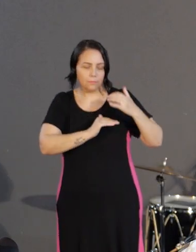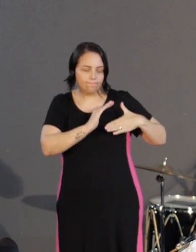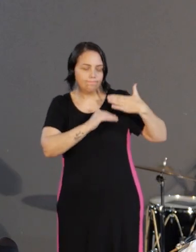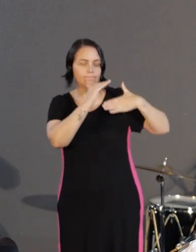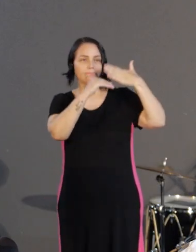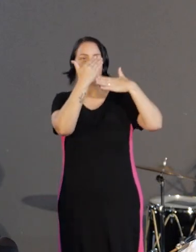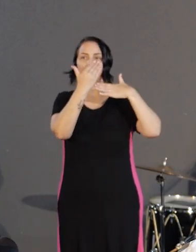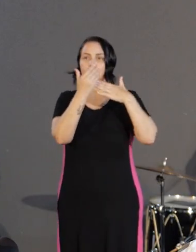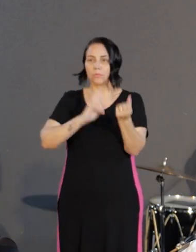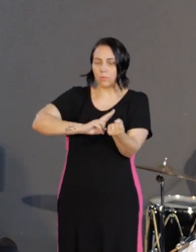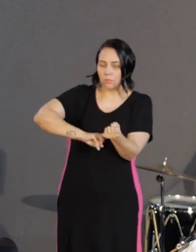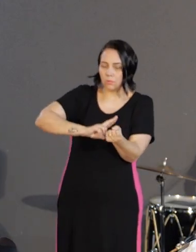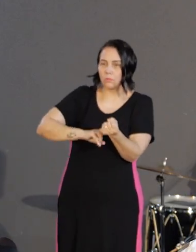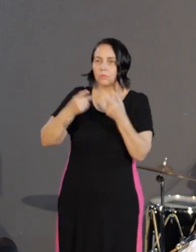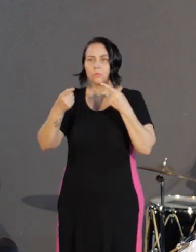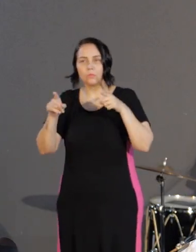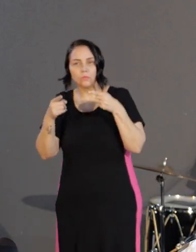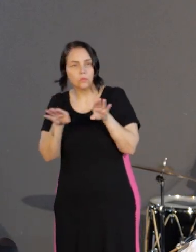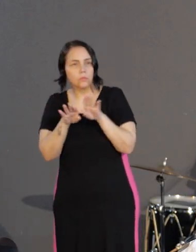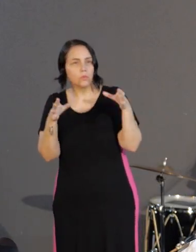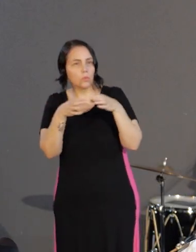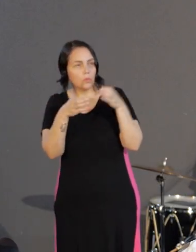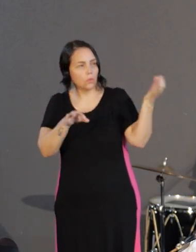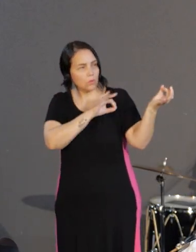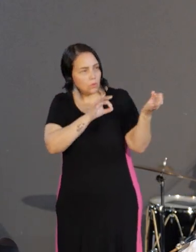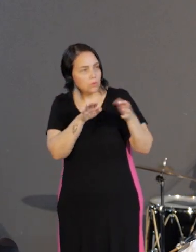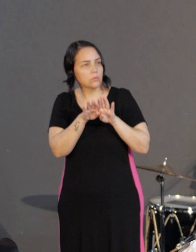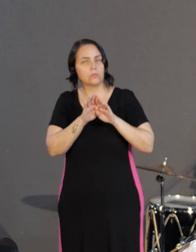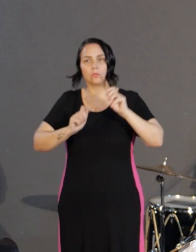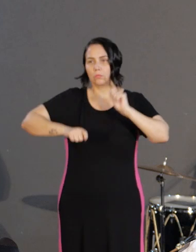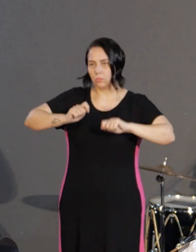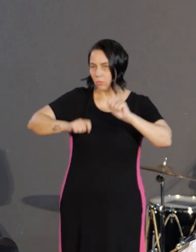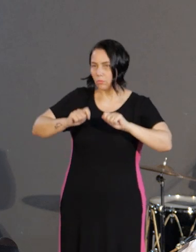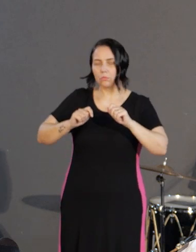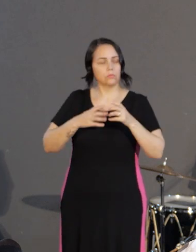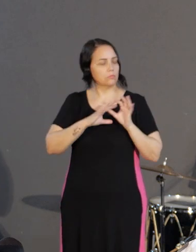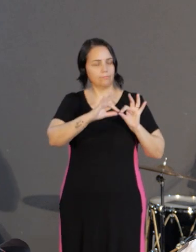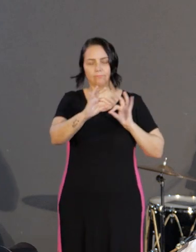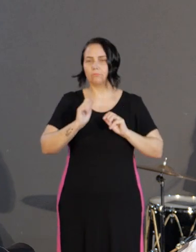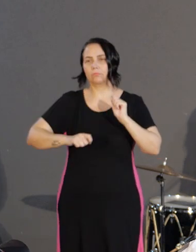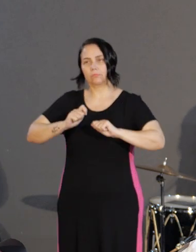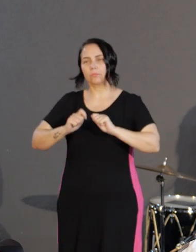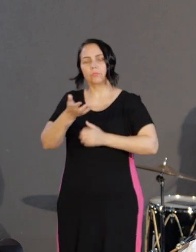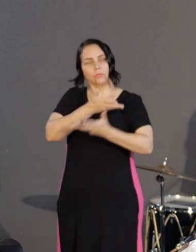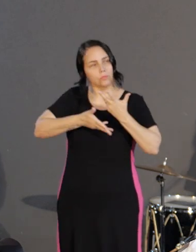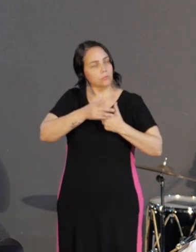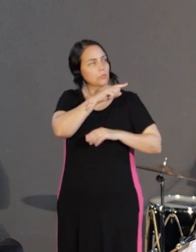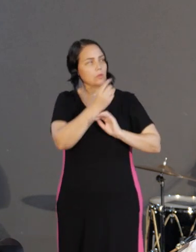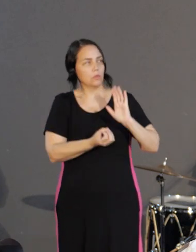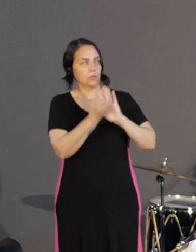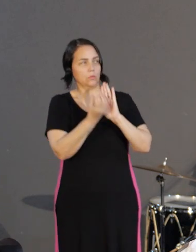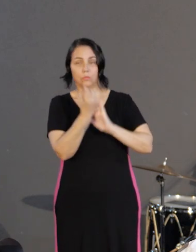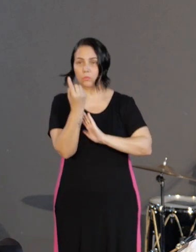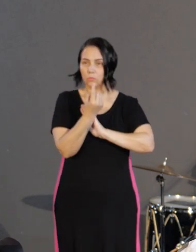para tocar tanto percussão sinfônica, quanto bateria, quanto qualquer instrumento que envolva a baqueta. E eu construí esse solo